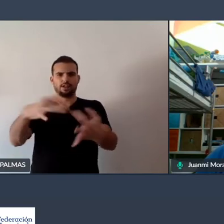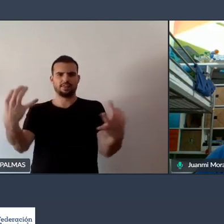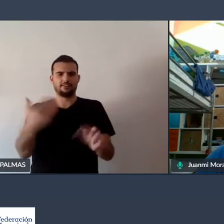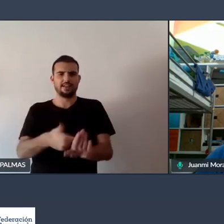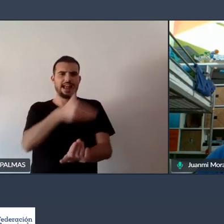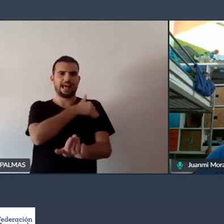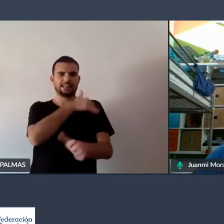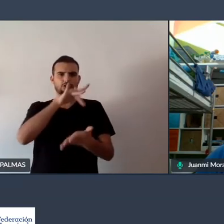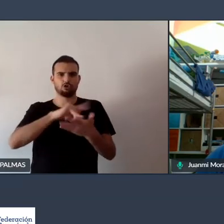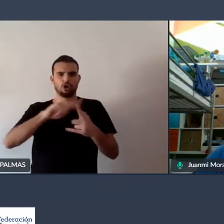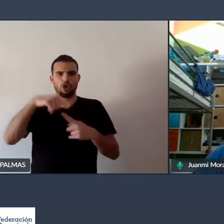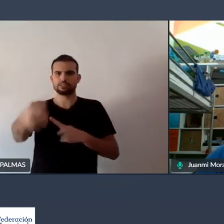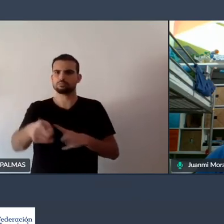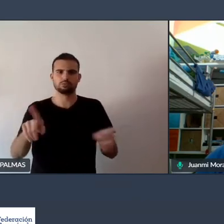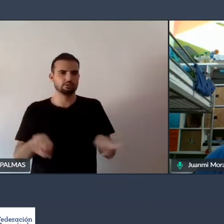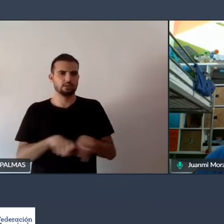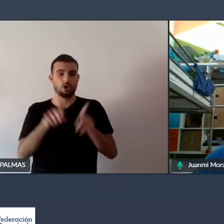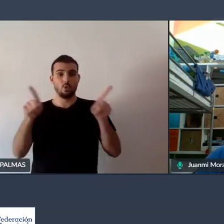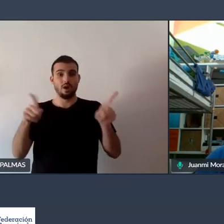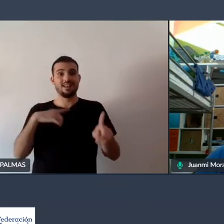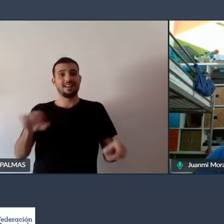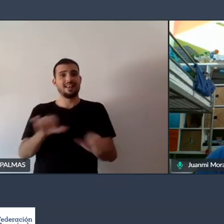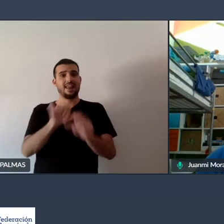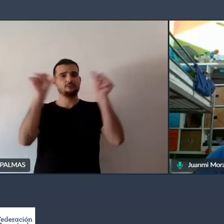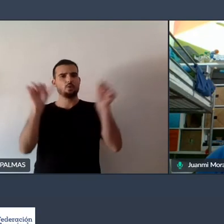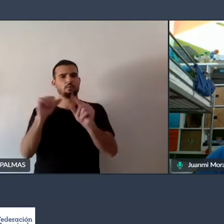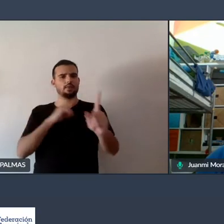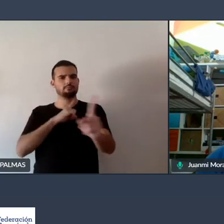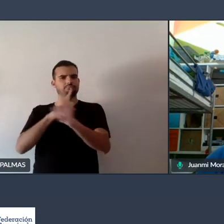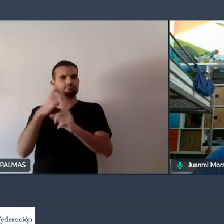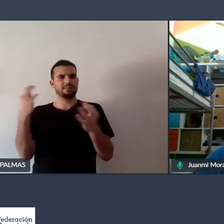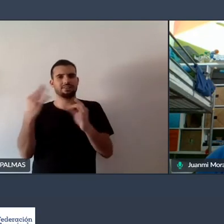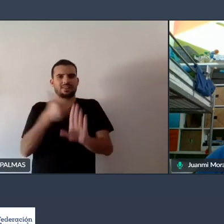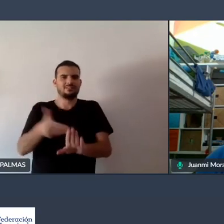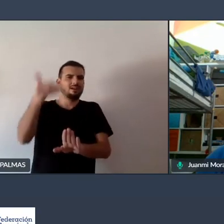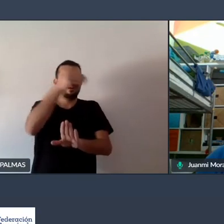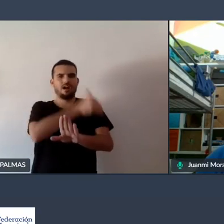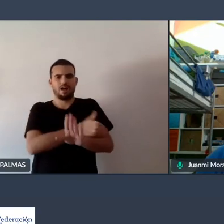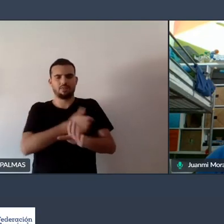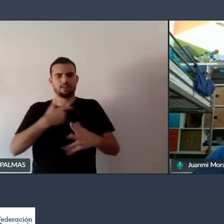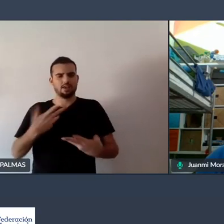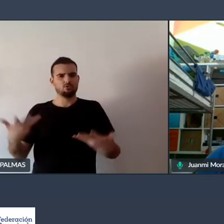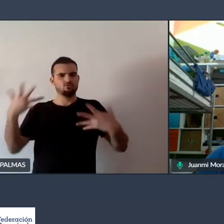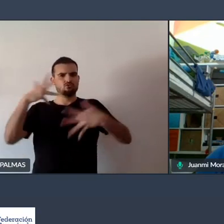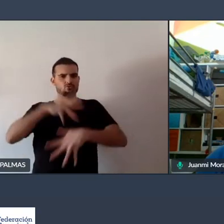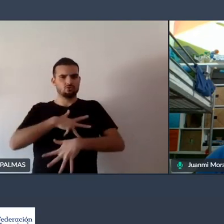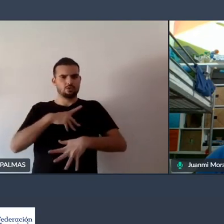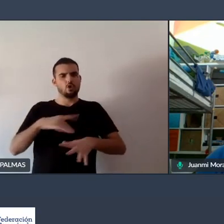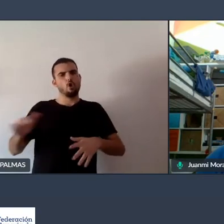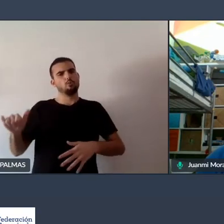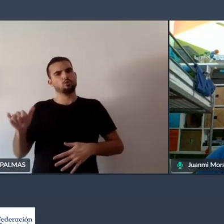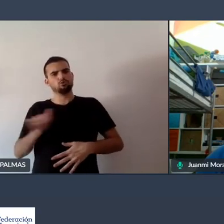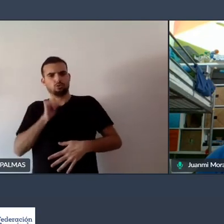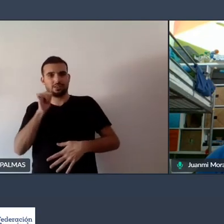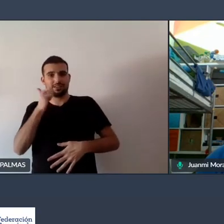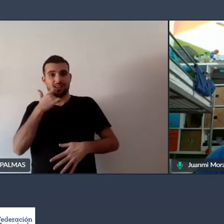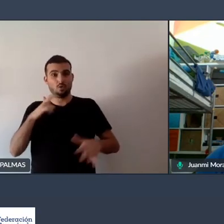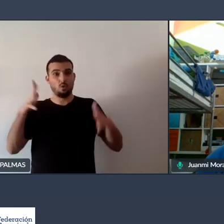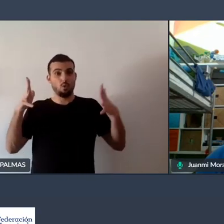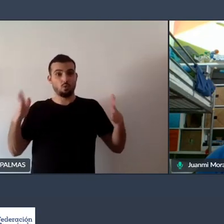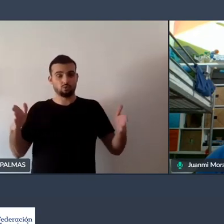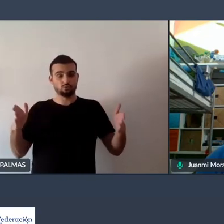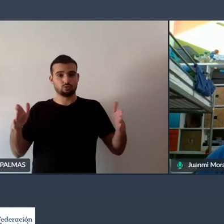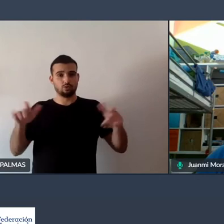El diseño del ataque debería estar construido de manera que cada jugador tuviera una oportunidad o varias oportunidades durante esa posesión